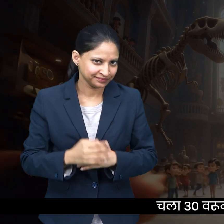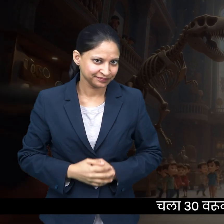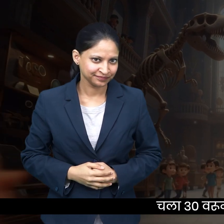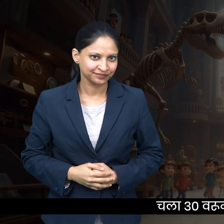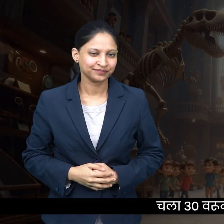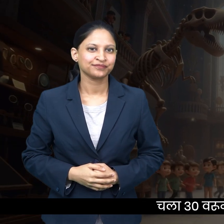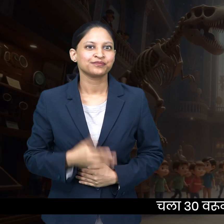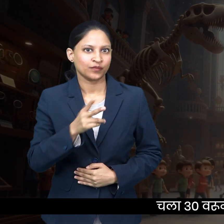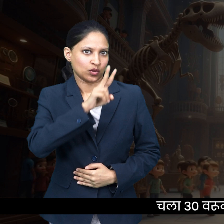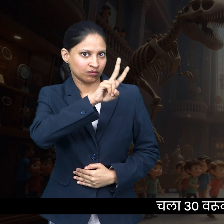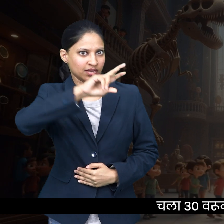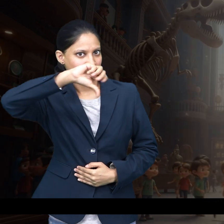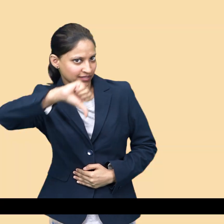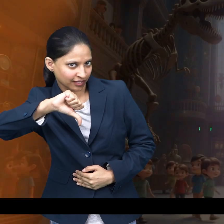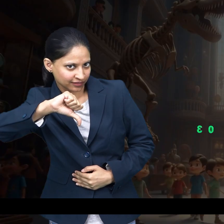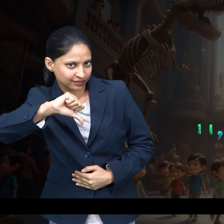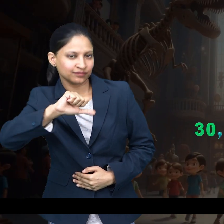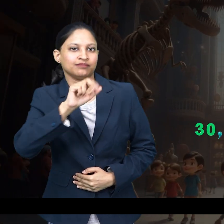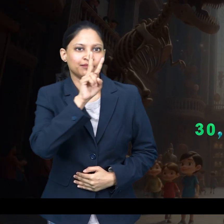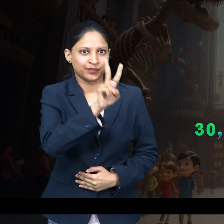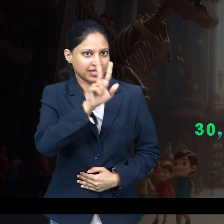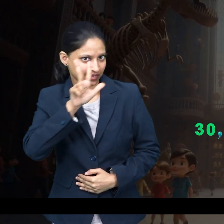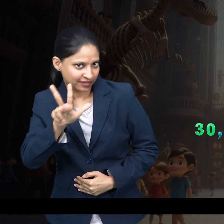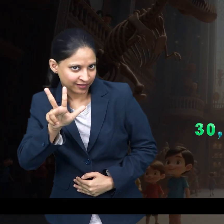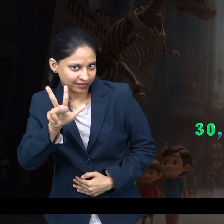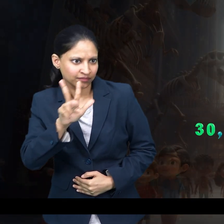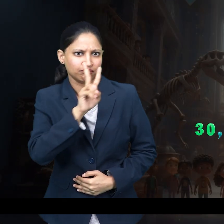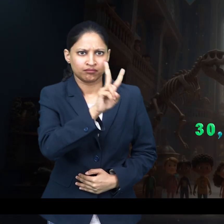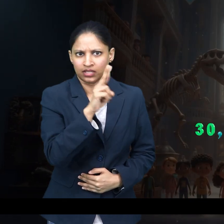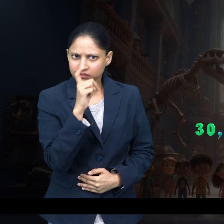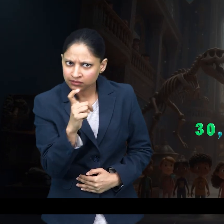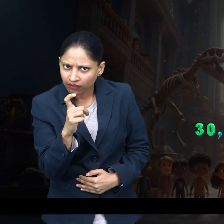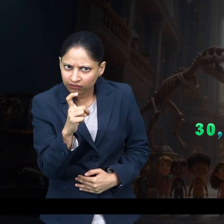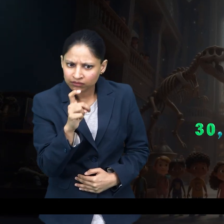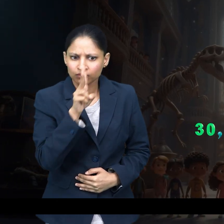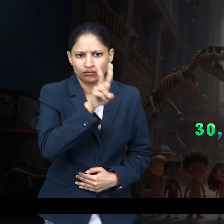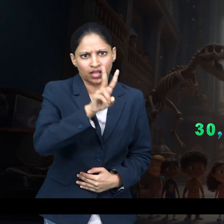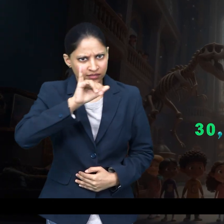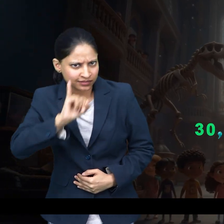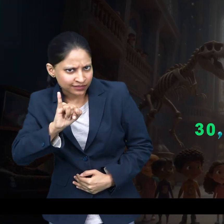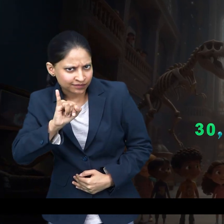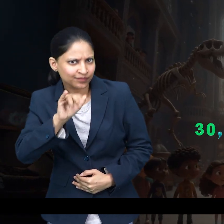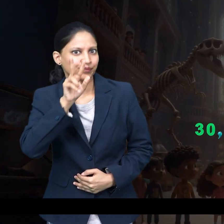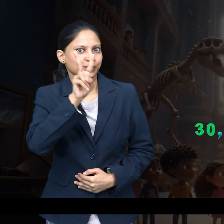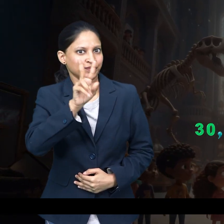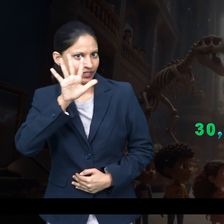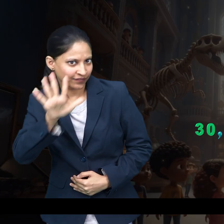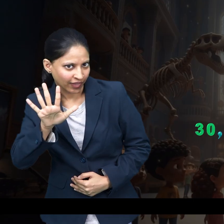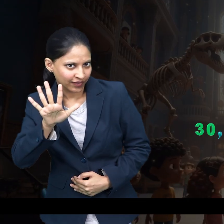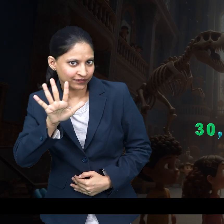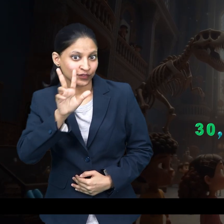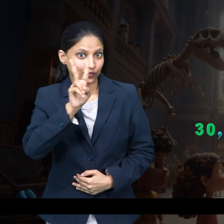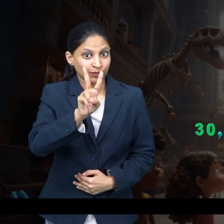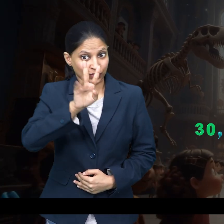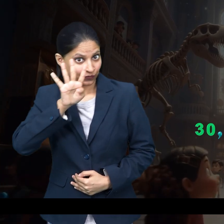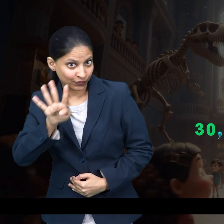पावले मागे मोजूया. 29, 28, 27, 26,